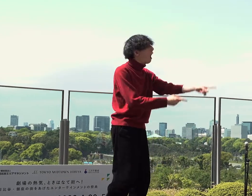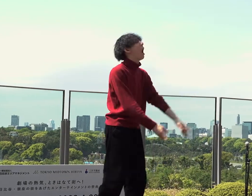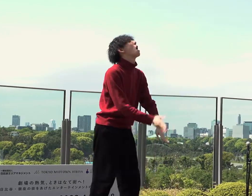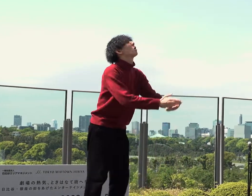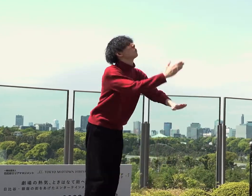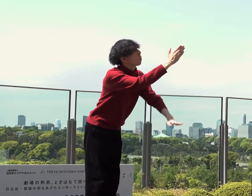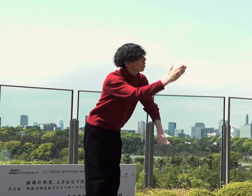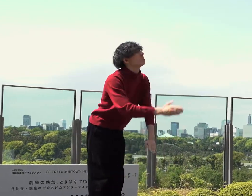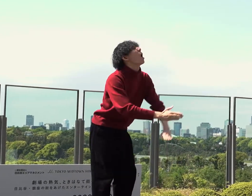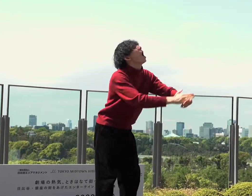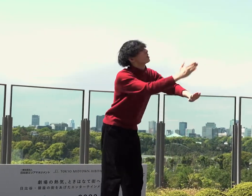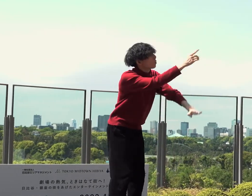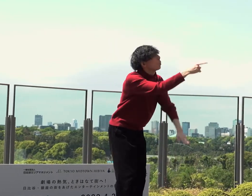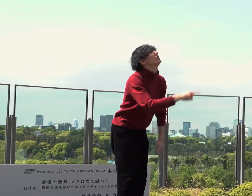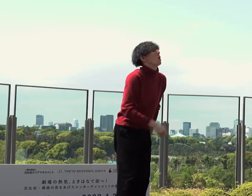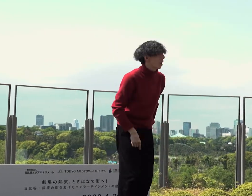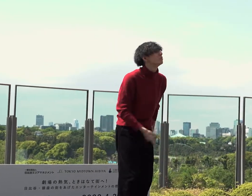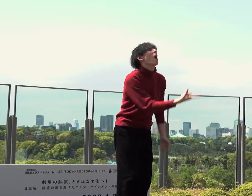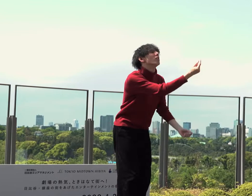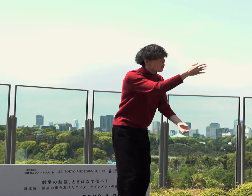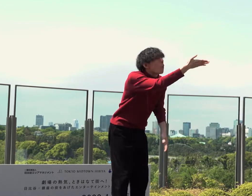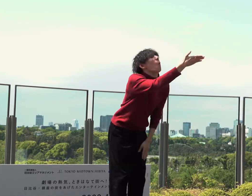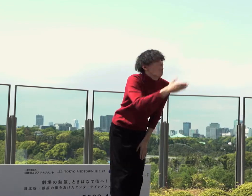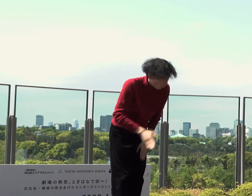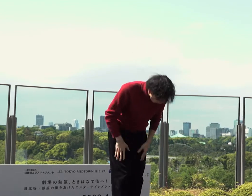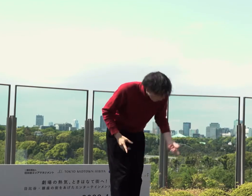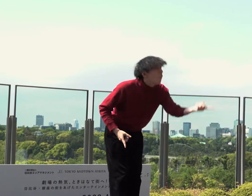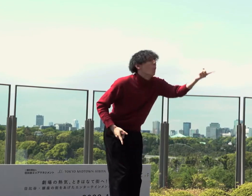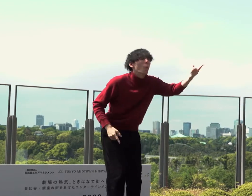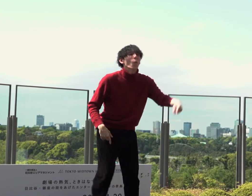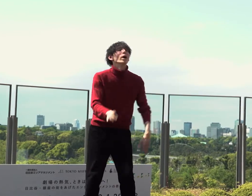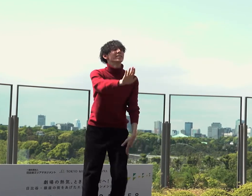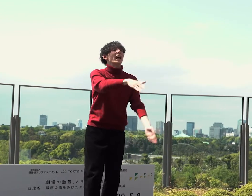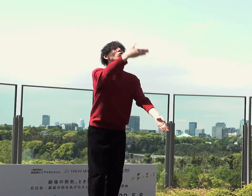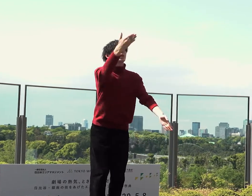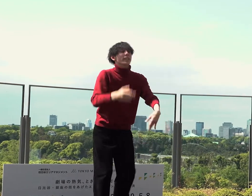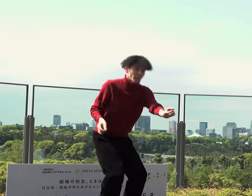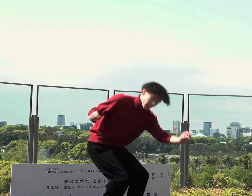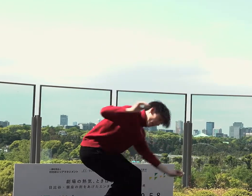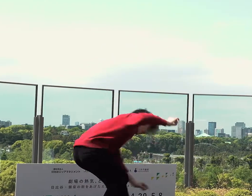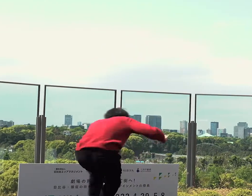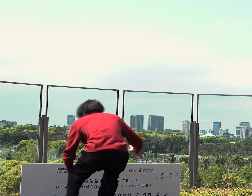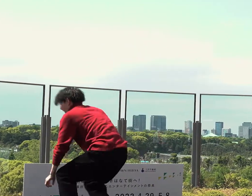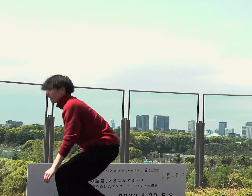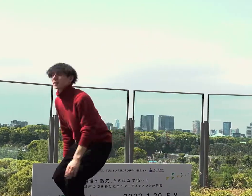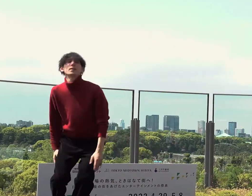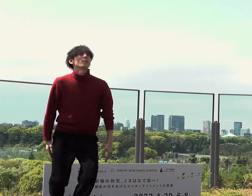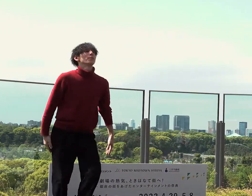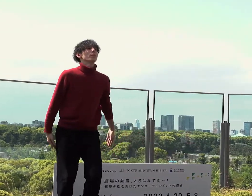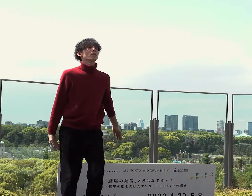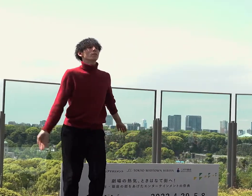あなるほどジャズ、なるほどありがとうございます、マイケルジャズ、いろんな答えありました、場面変わりま